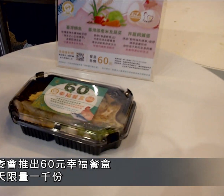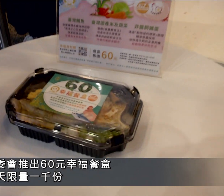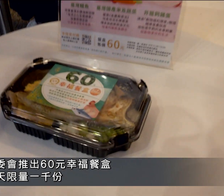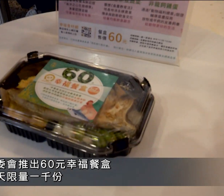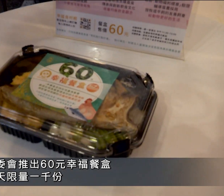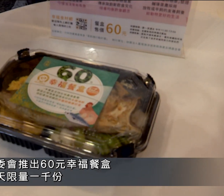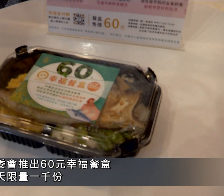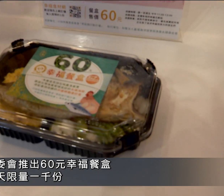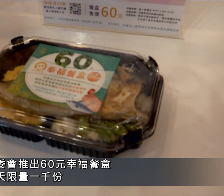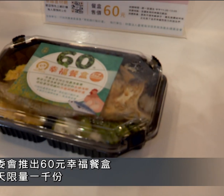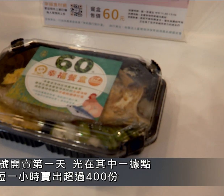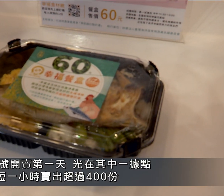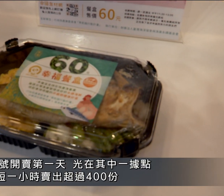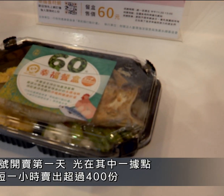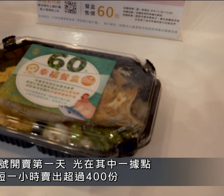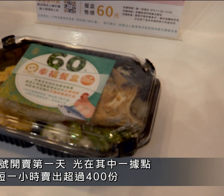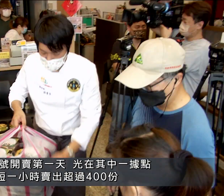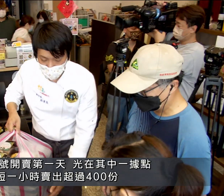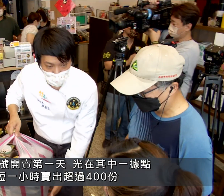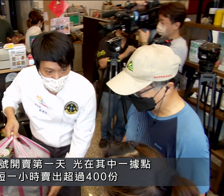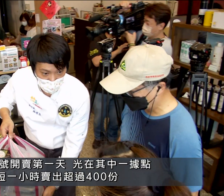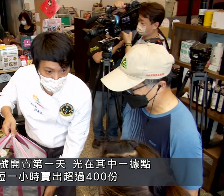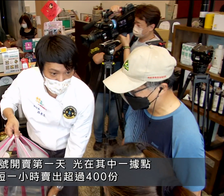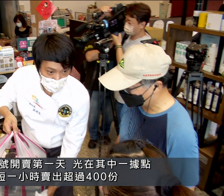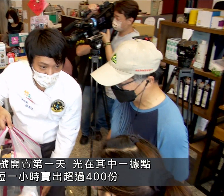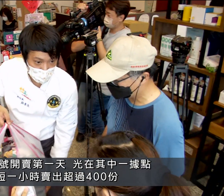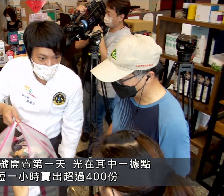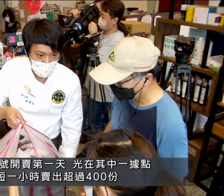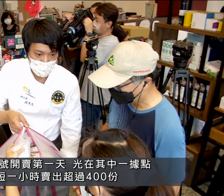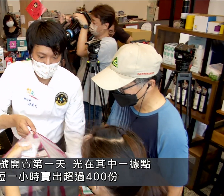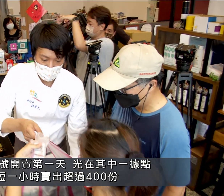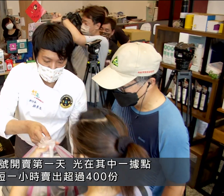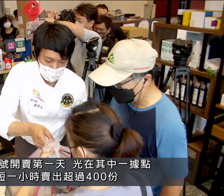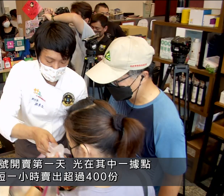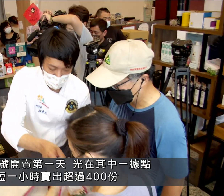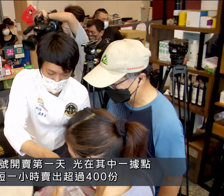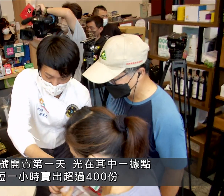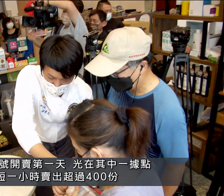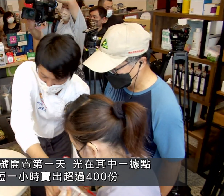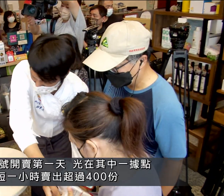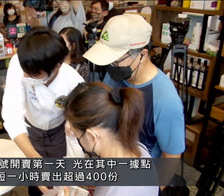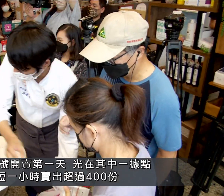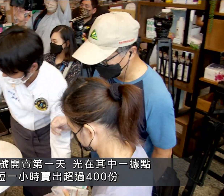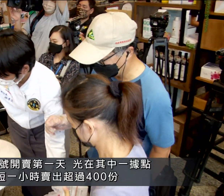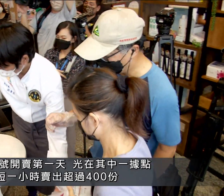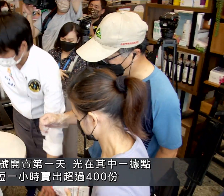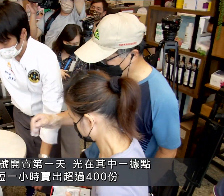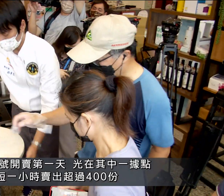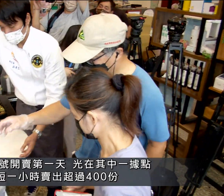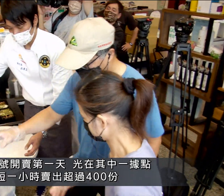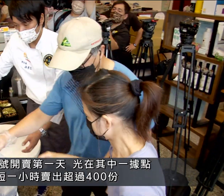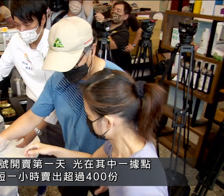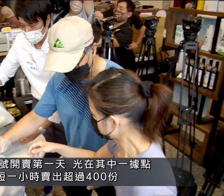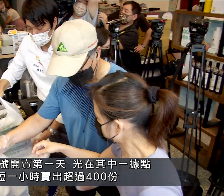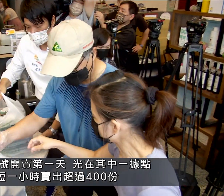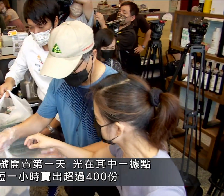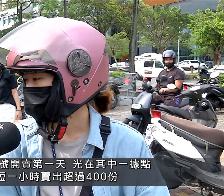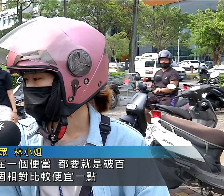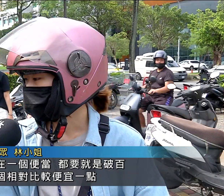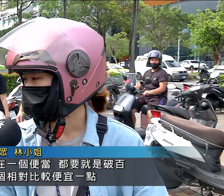量1000份。13号开卖第一天，光在其中一据点，短短1小时卖出超过400份。 现在一个便当